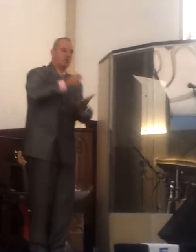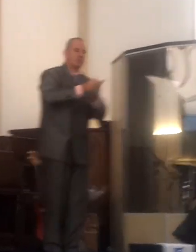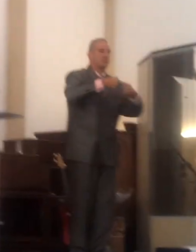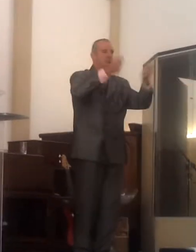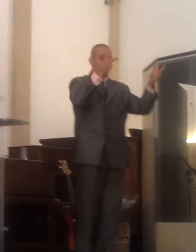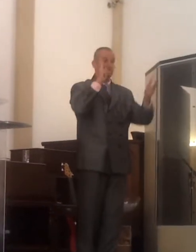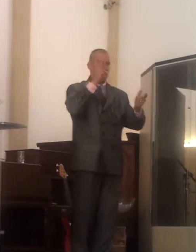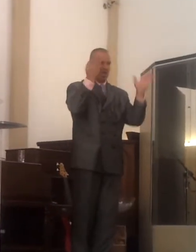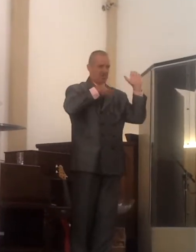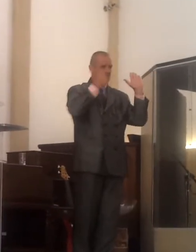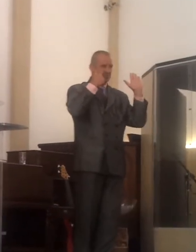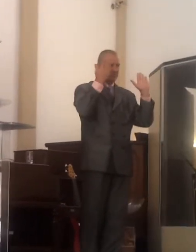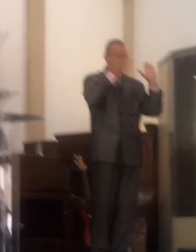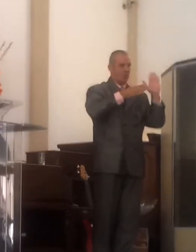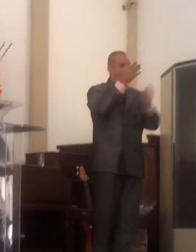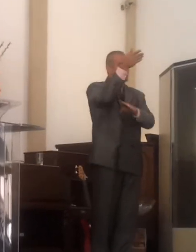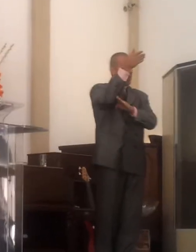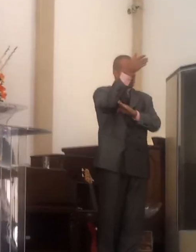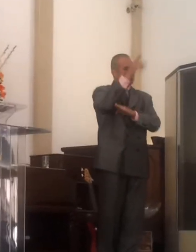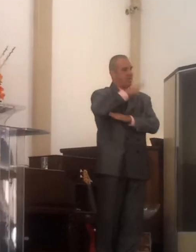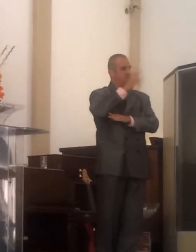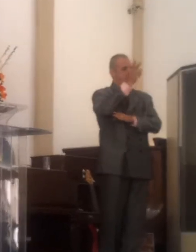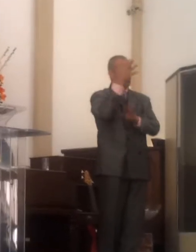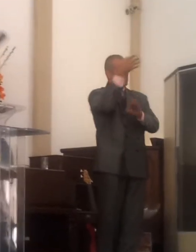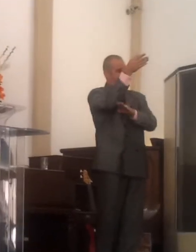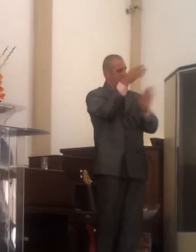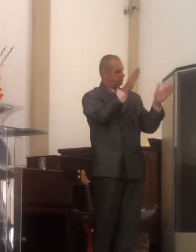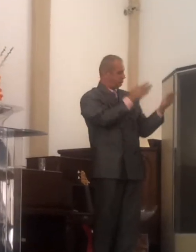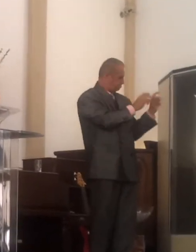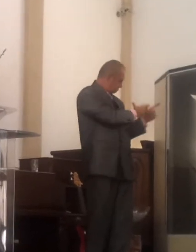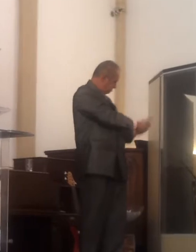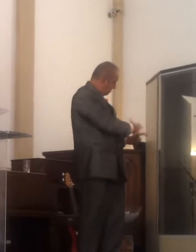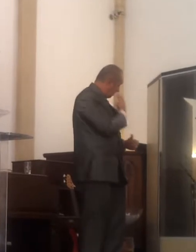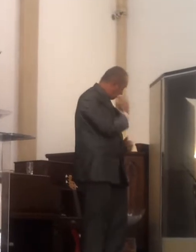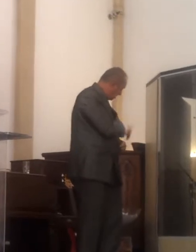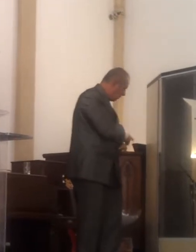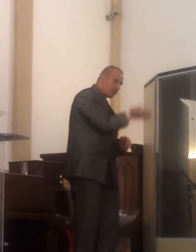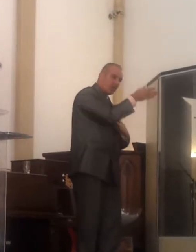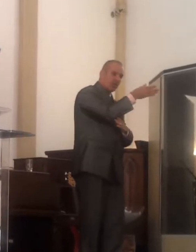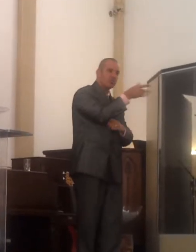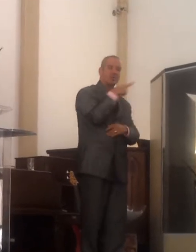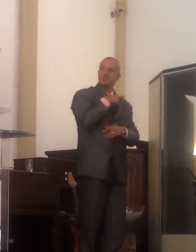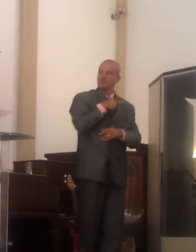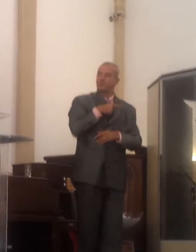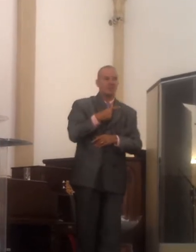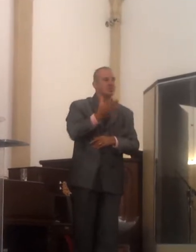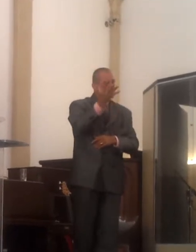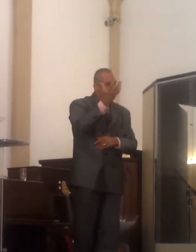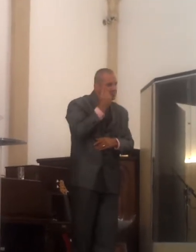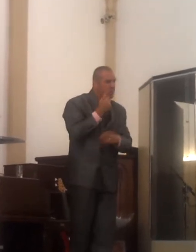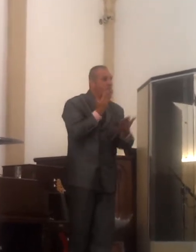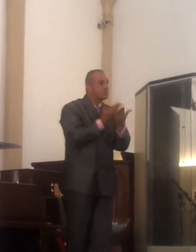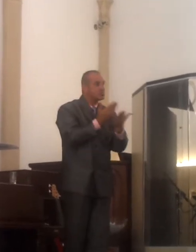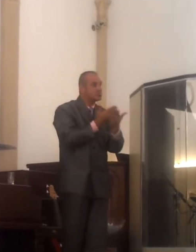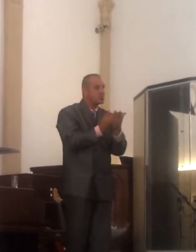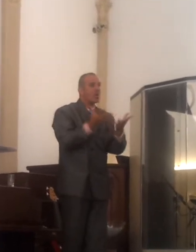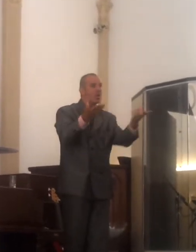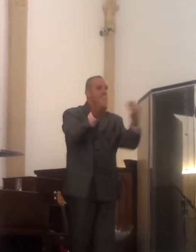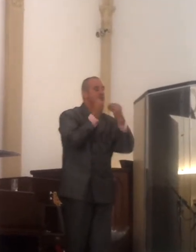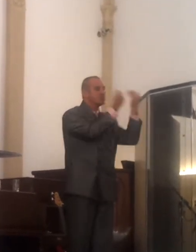livro desse na cabeceira de um hotel? Quem nunca recebeu um livro desse nas